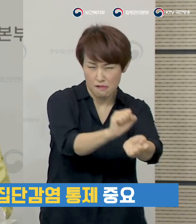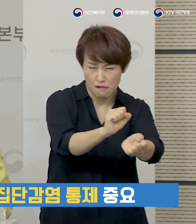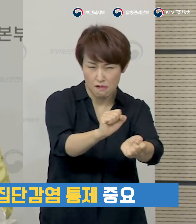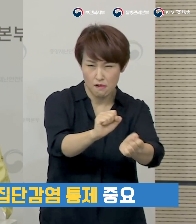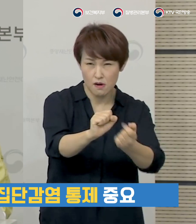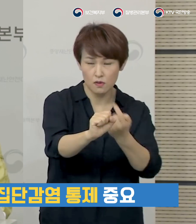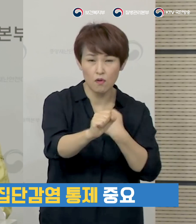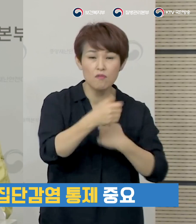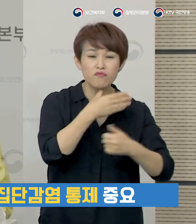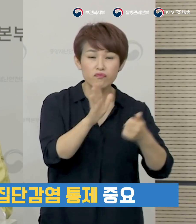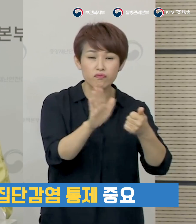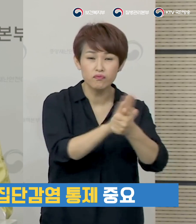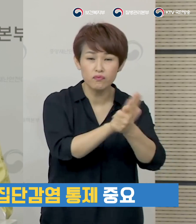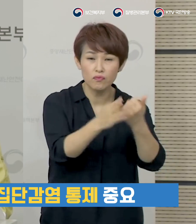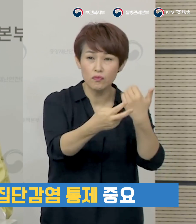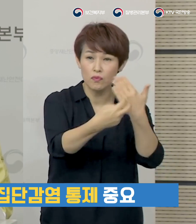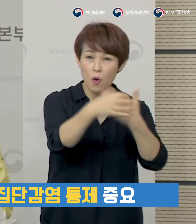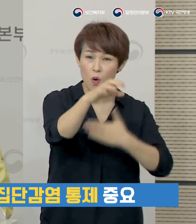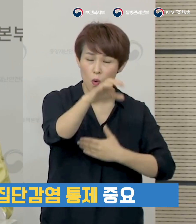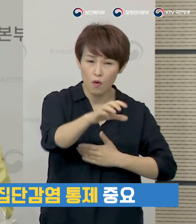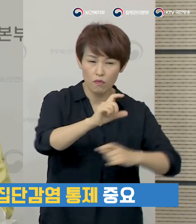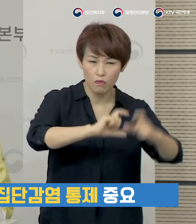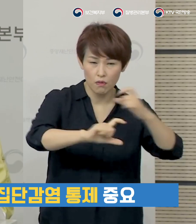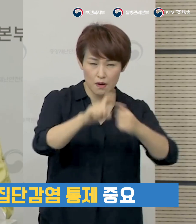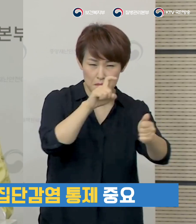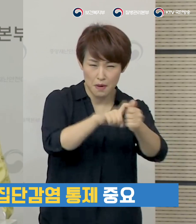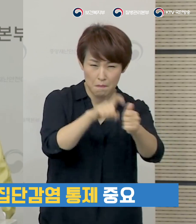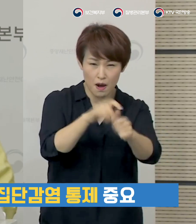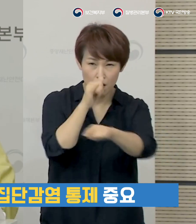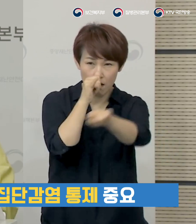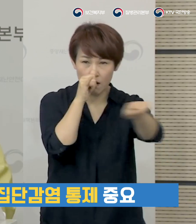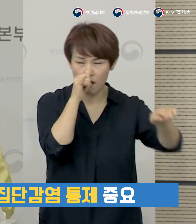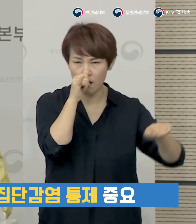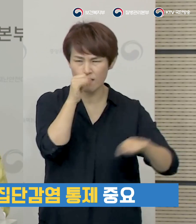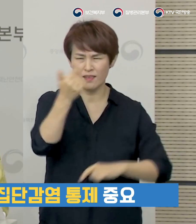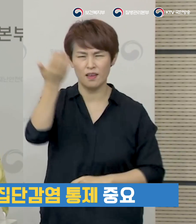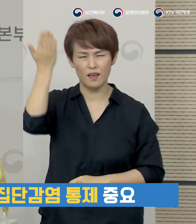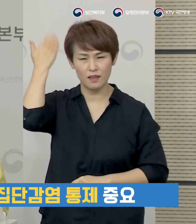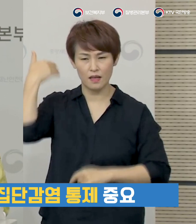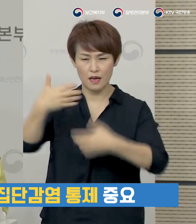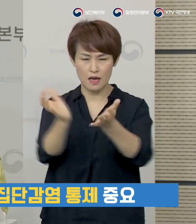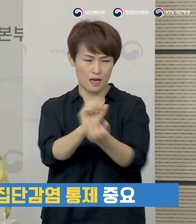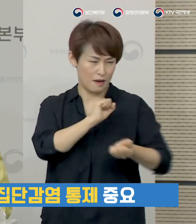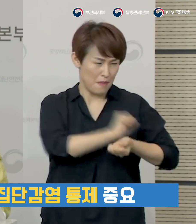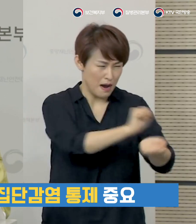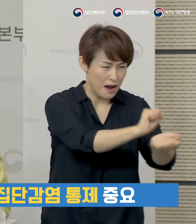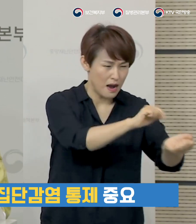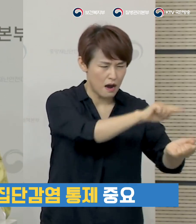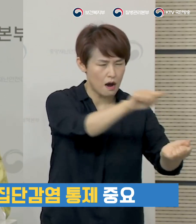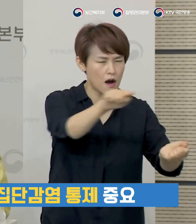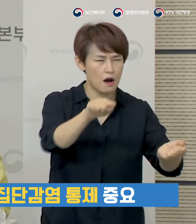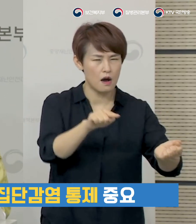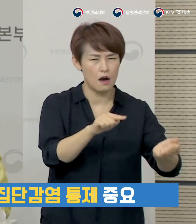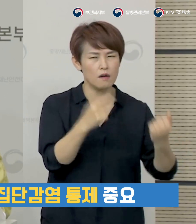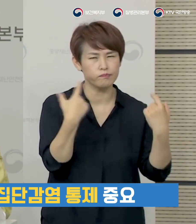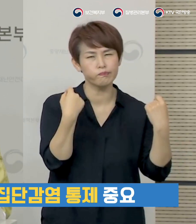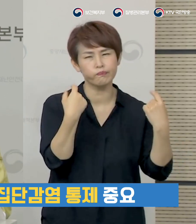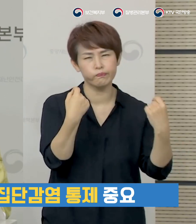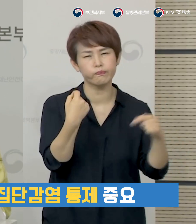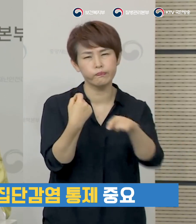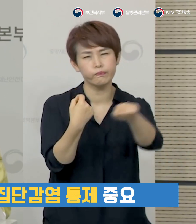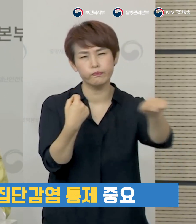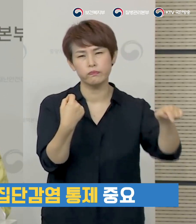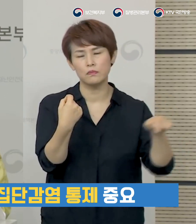되었던 요양원에서 이제 추가적인 이제 사례들이 나오는 이제 부분들이 이제 아마 예전에 어떤 집단 감염의 어떤 여파들이 아직까지 이제 이어지고 있는